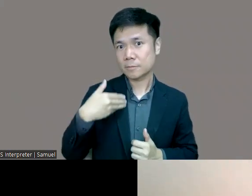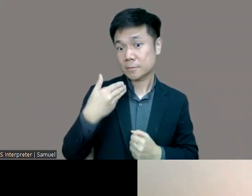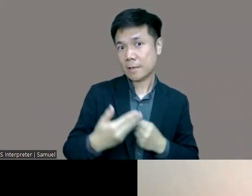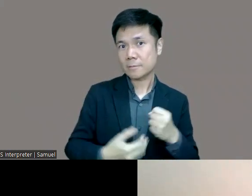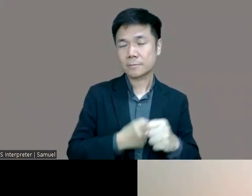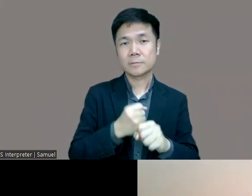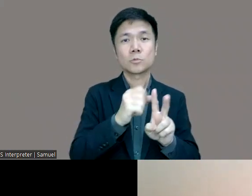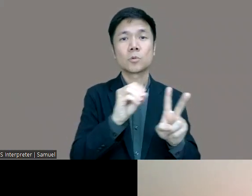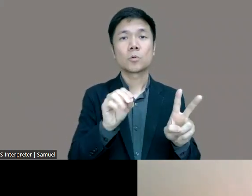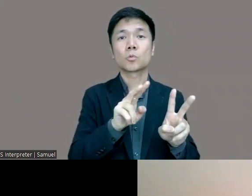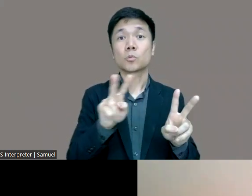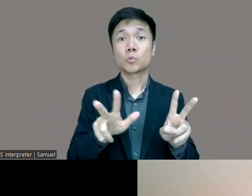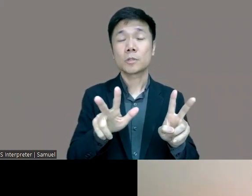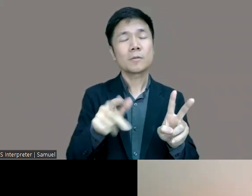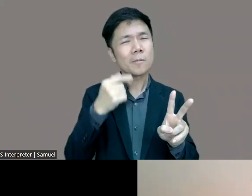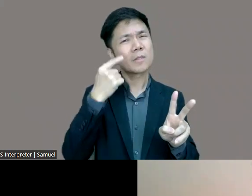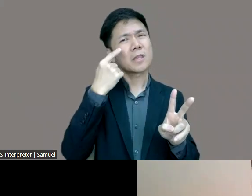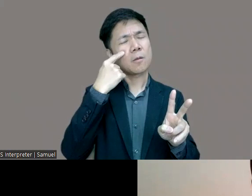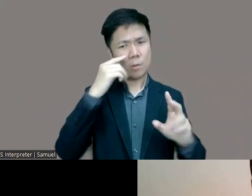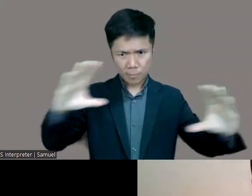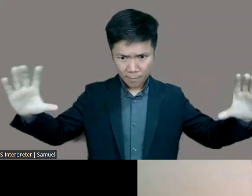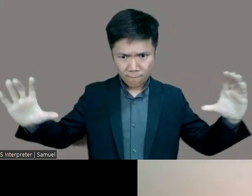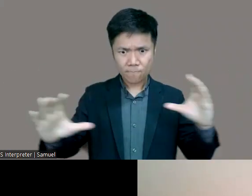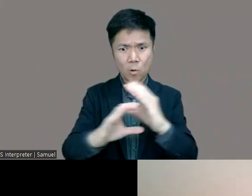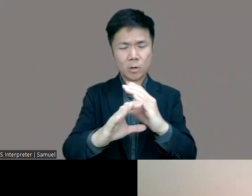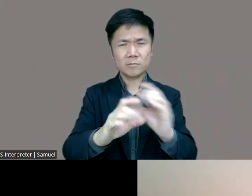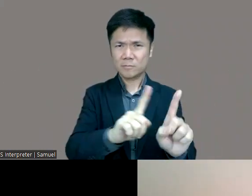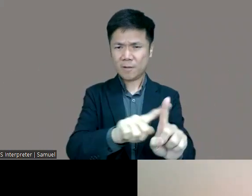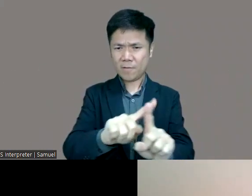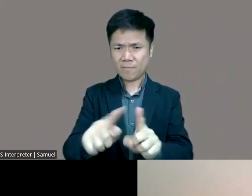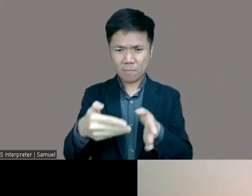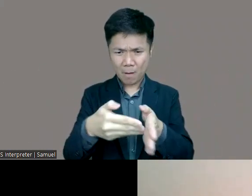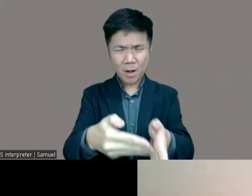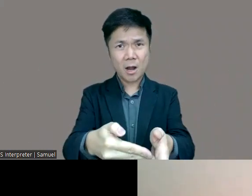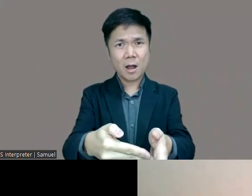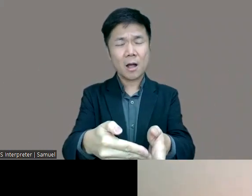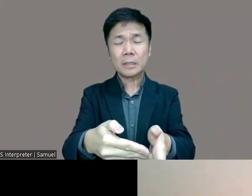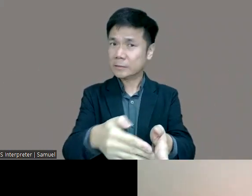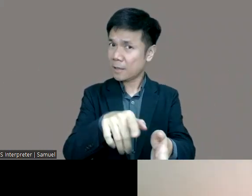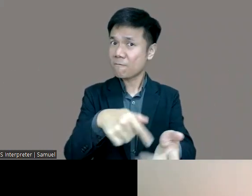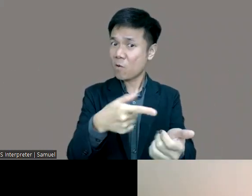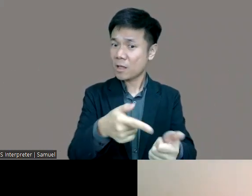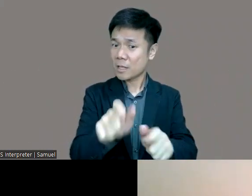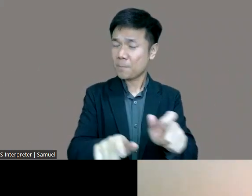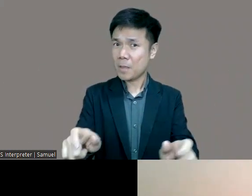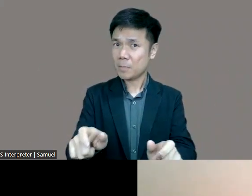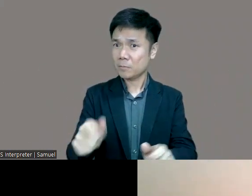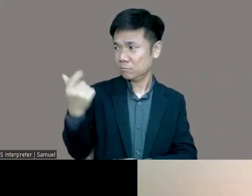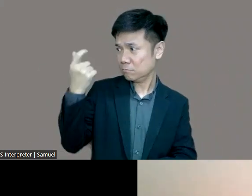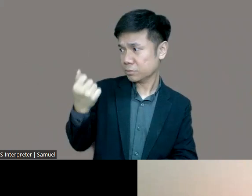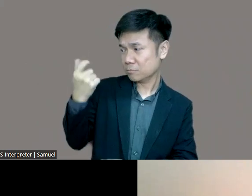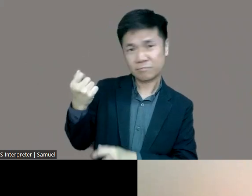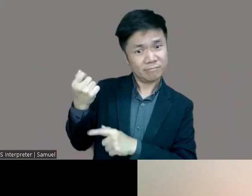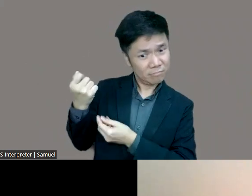pour l'année prochaine, il faudrait que nous consacrions plus d'attention à